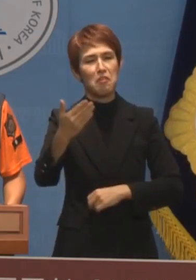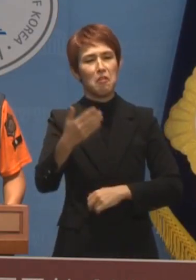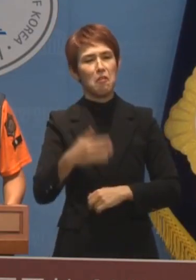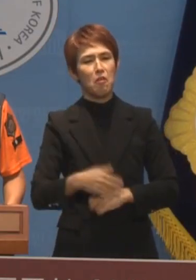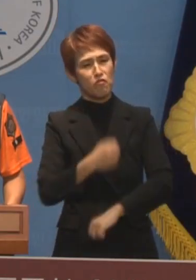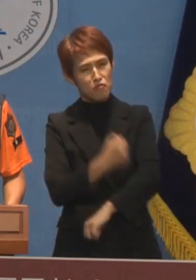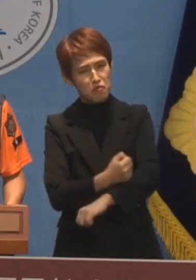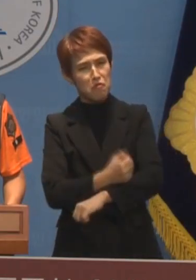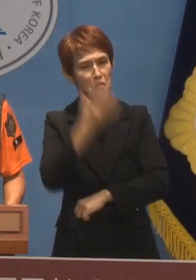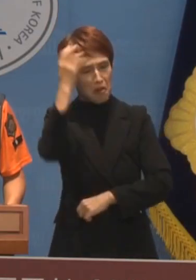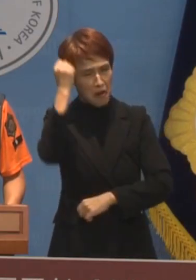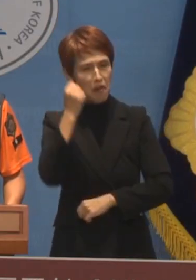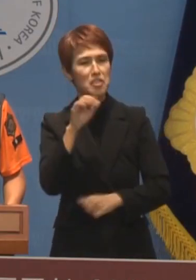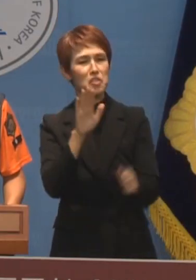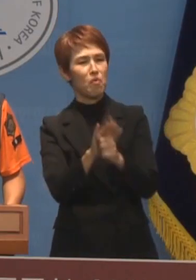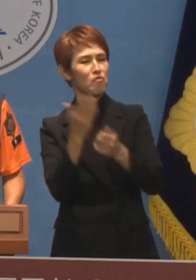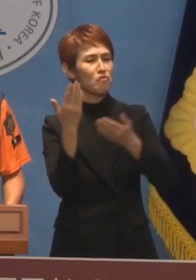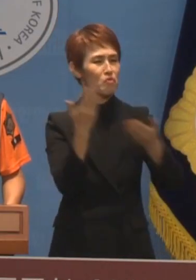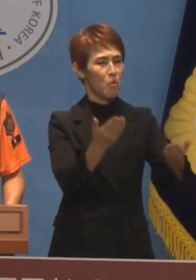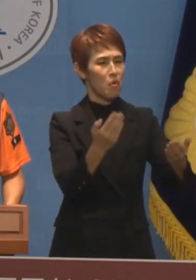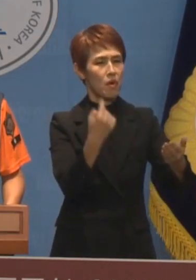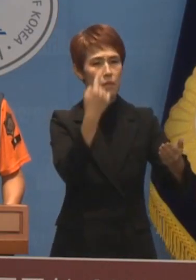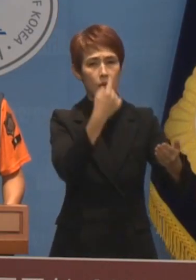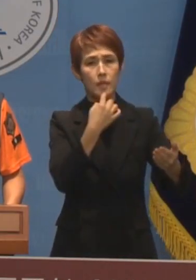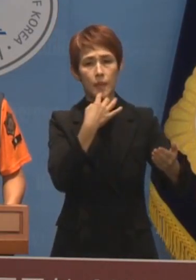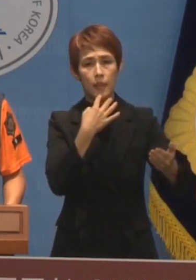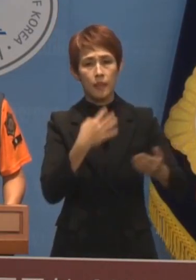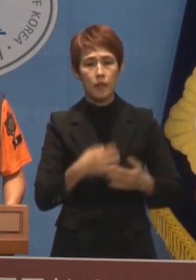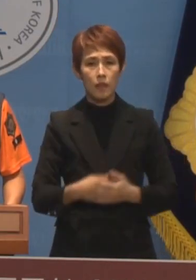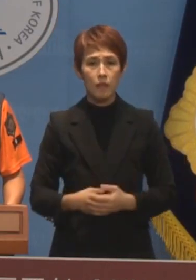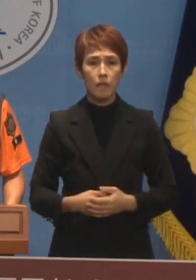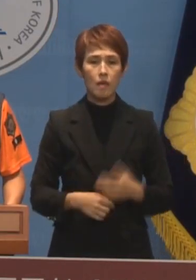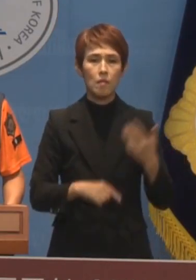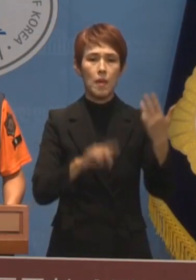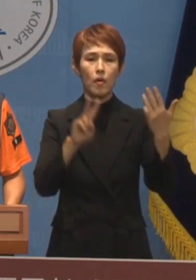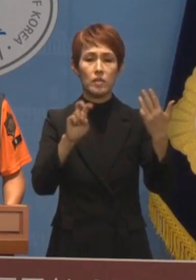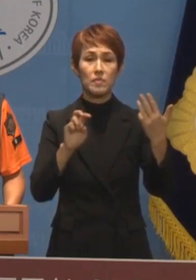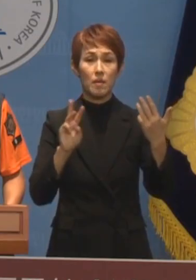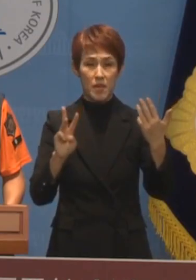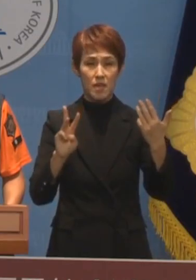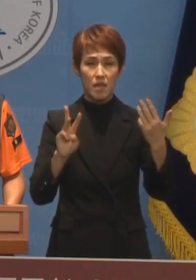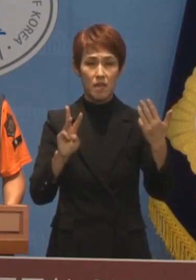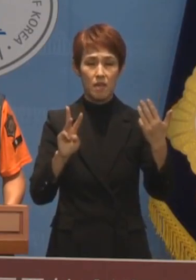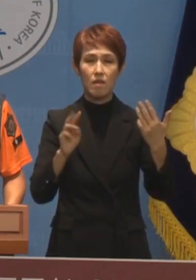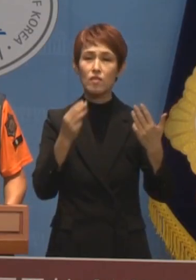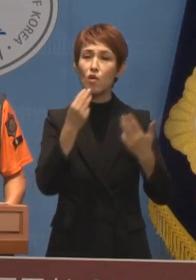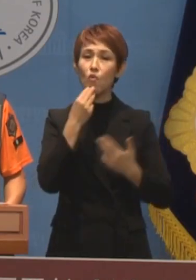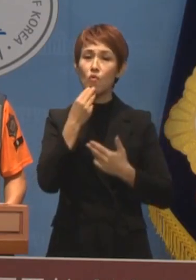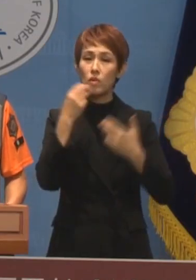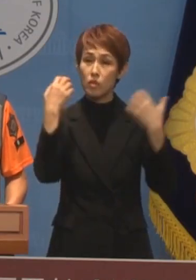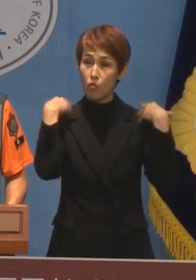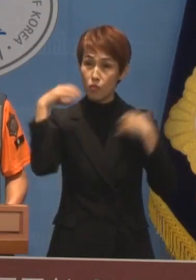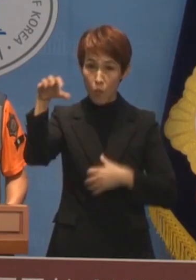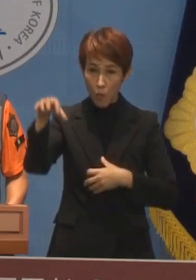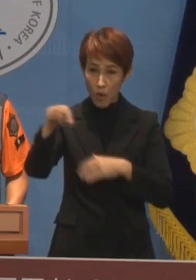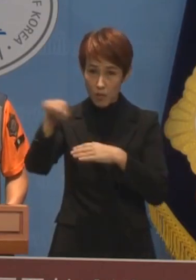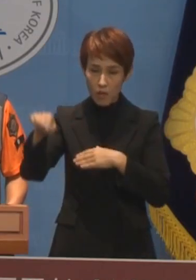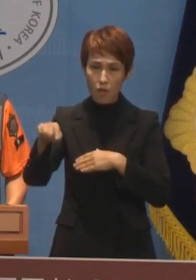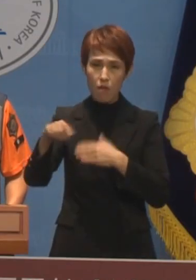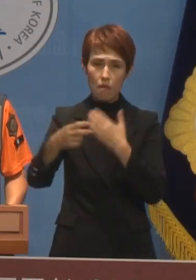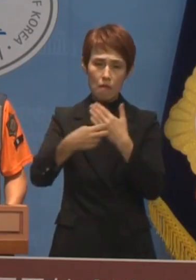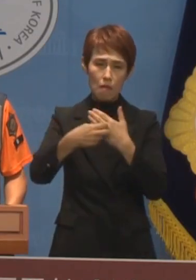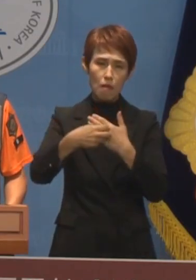한다. 그것이 끝이다. 지난 8월 23일 정부 서울청사 앞에서 의료 대난